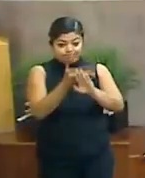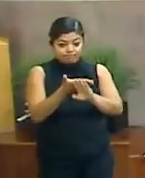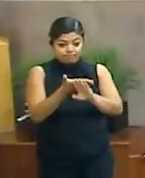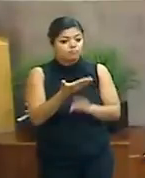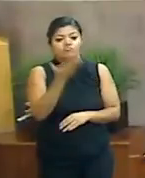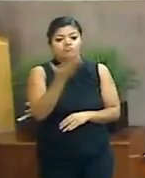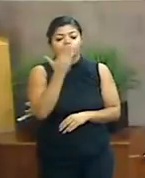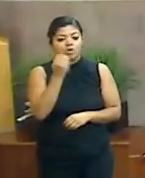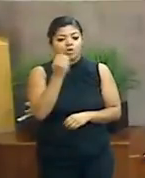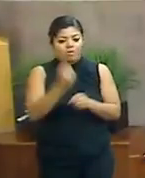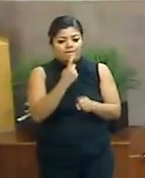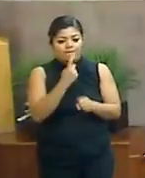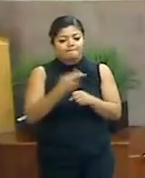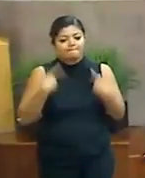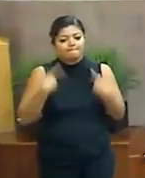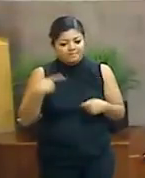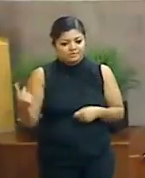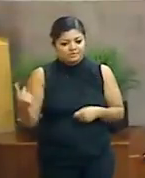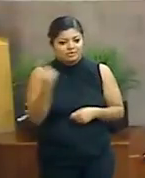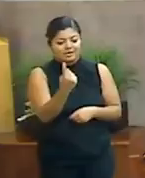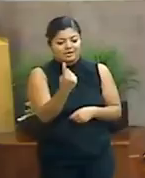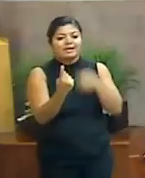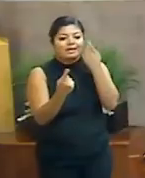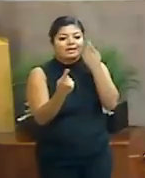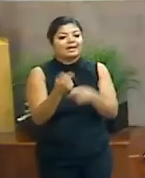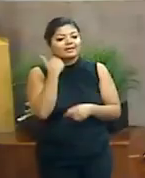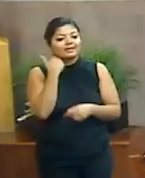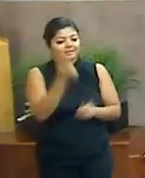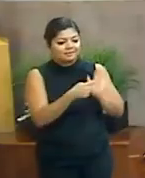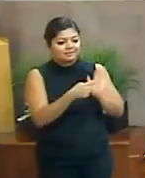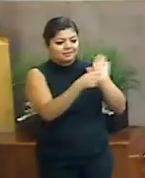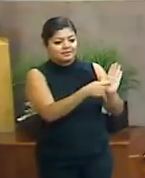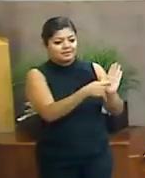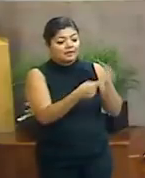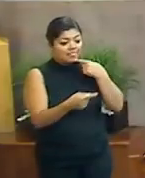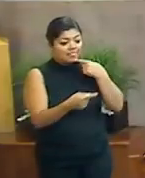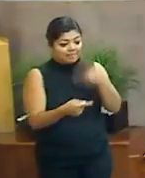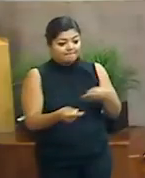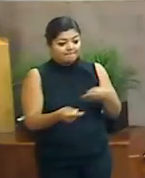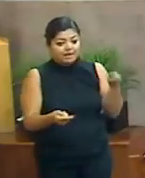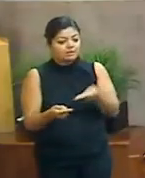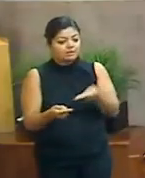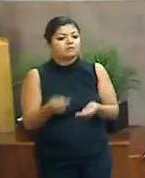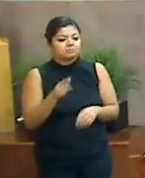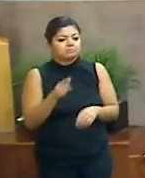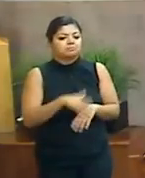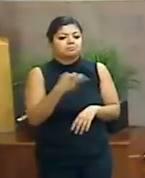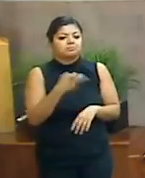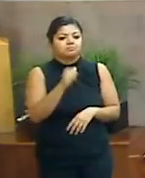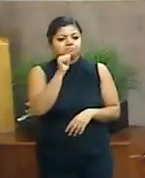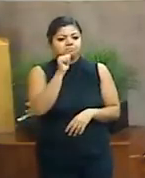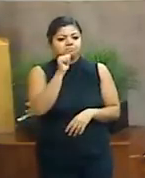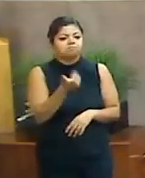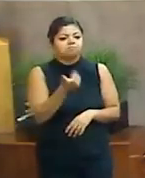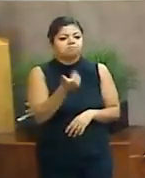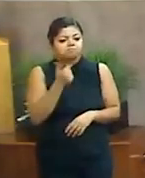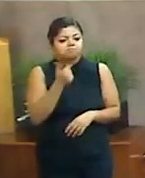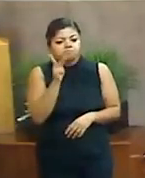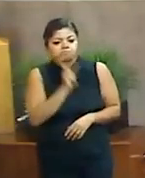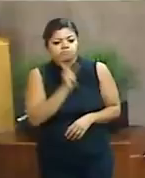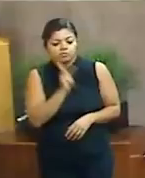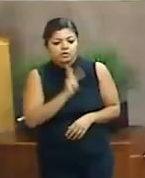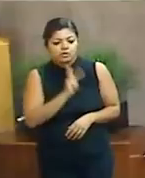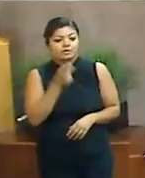le dio oportunidad al acto le ofreció pruebas con posibilidad a la presentación a la demanda se propone infundado debido a que como se detalla en la